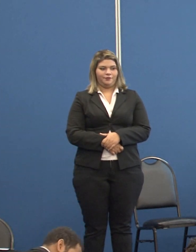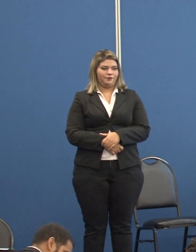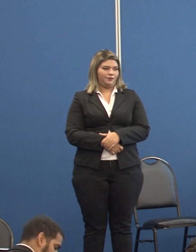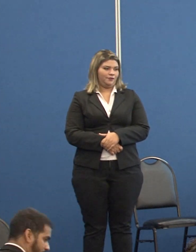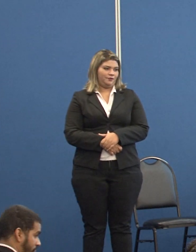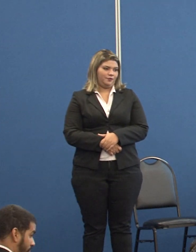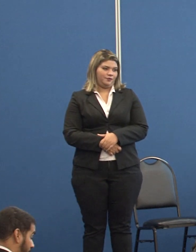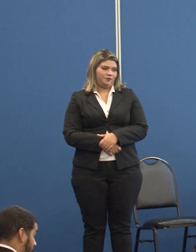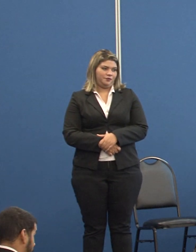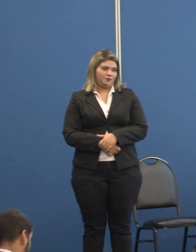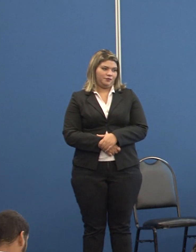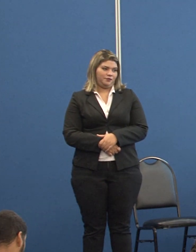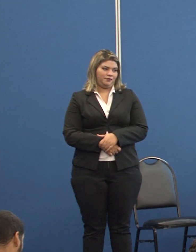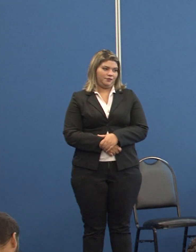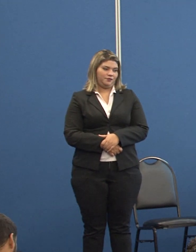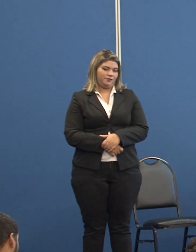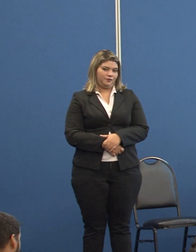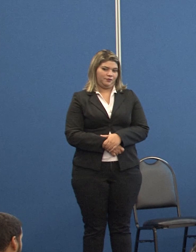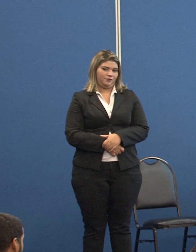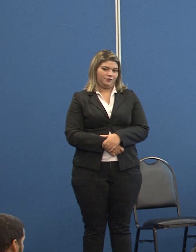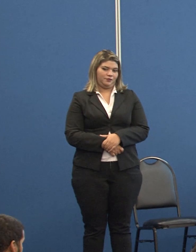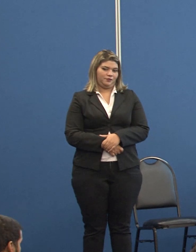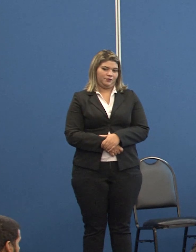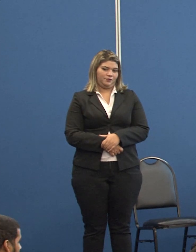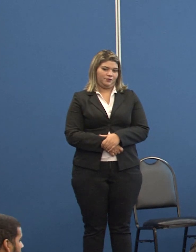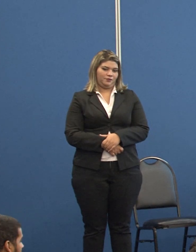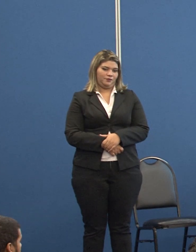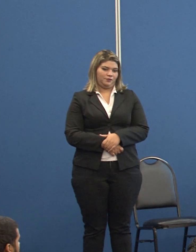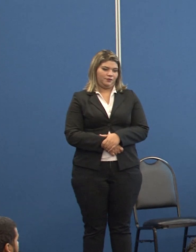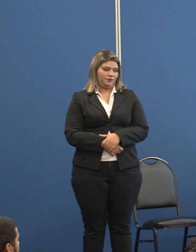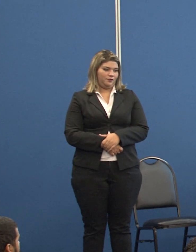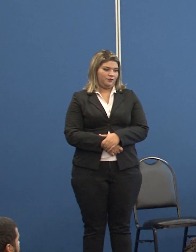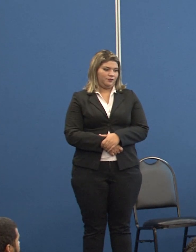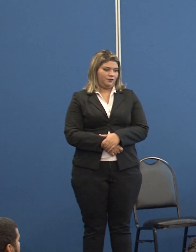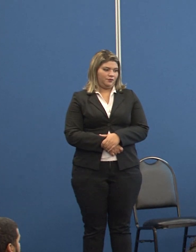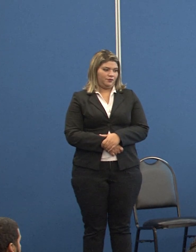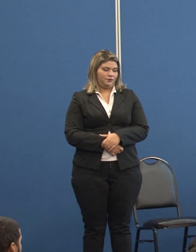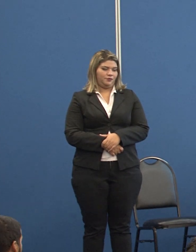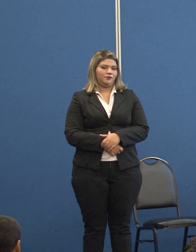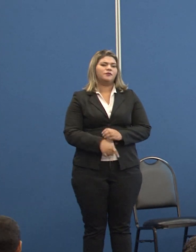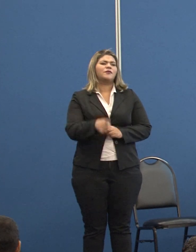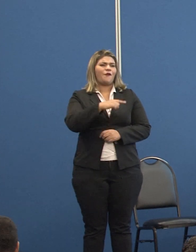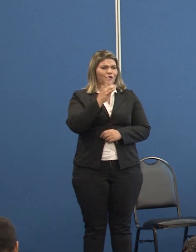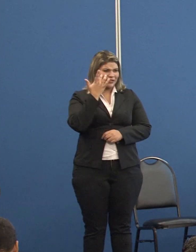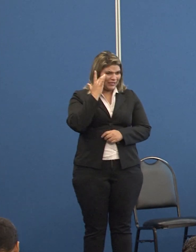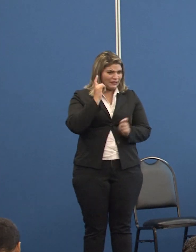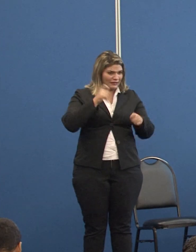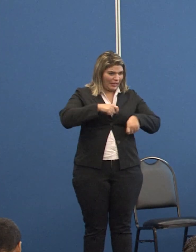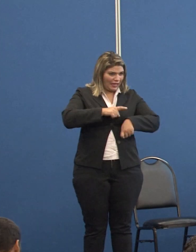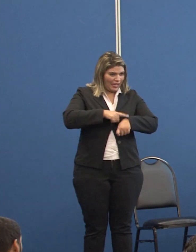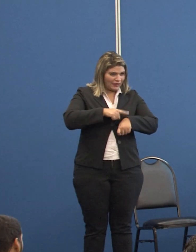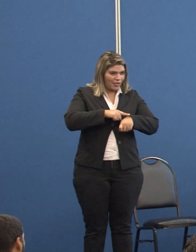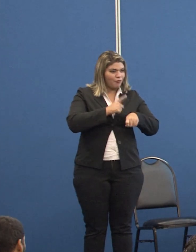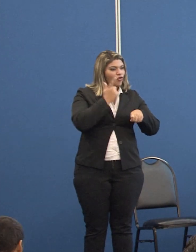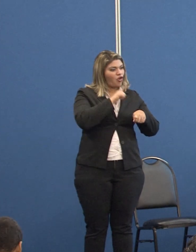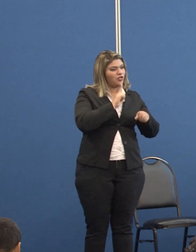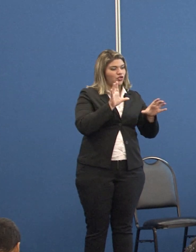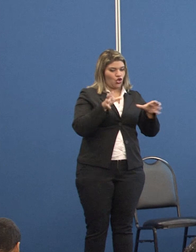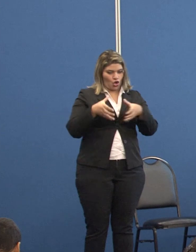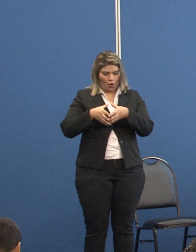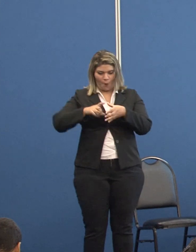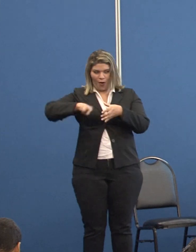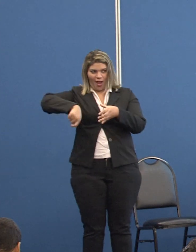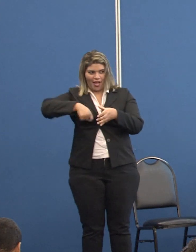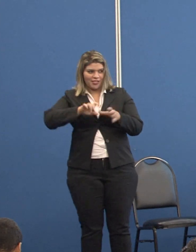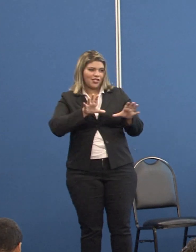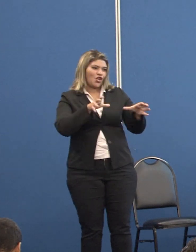Então, não dá tempo de fazer 2 grupos, não? Dentista e receita? Vocês acham que dá tempo de fazer um grupo de receitas e um grupo